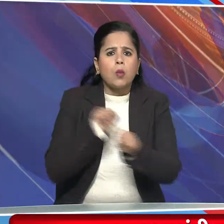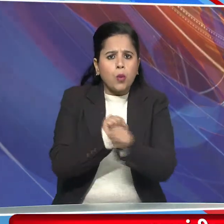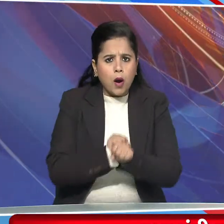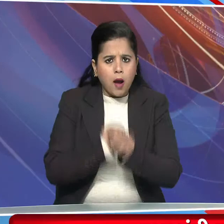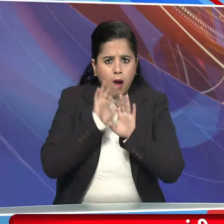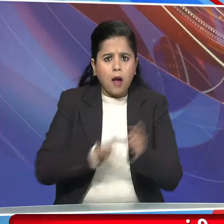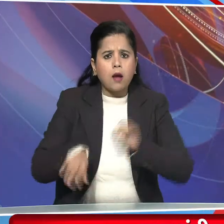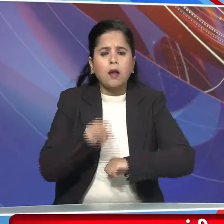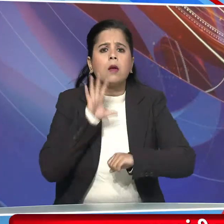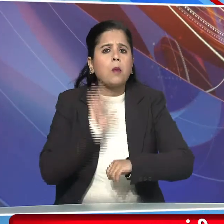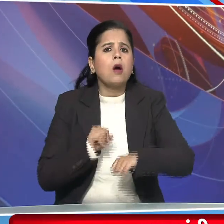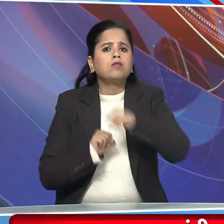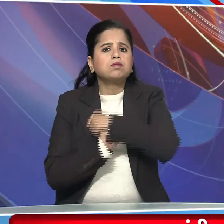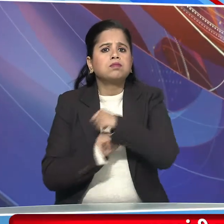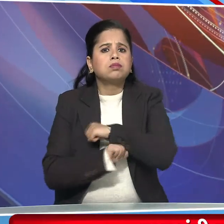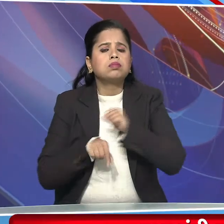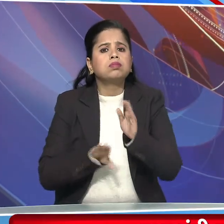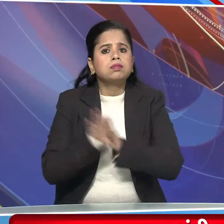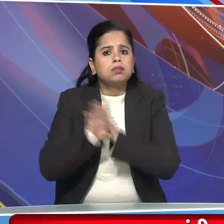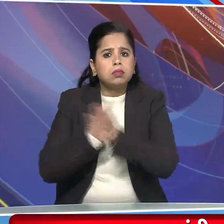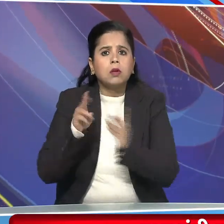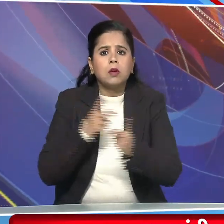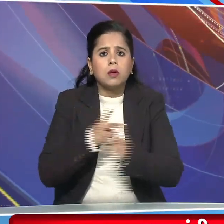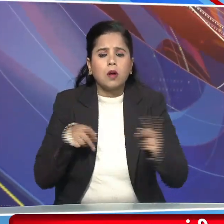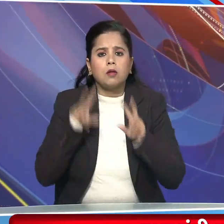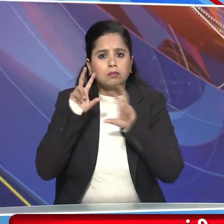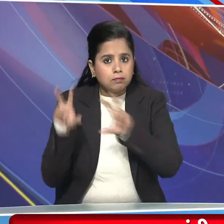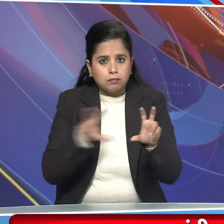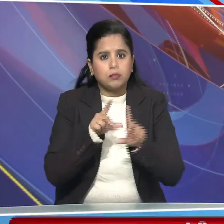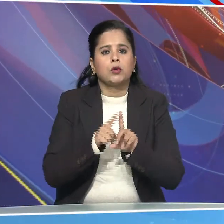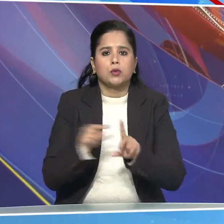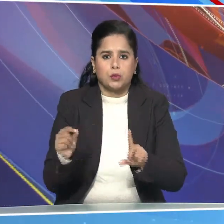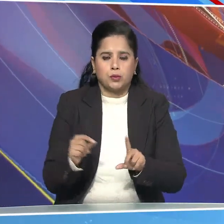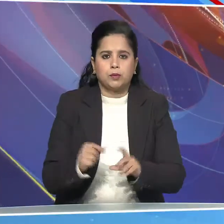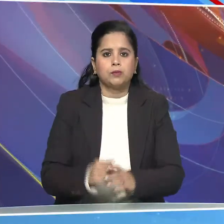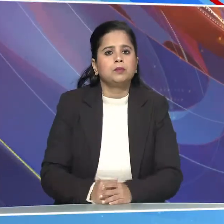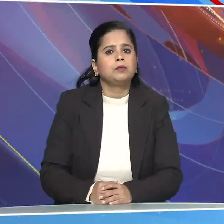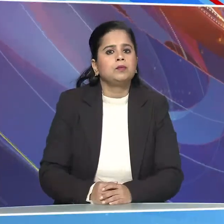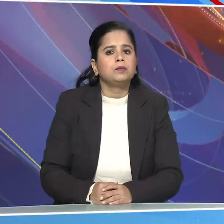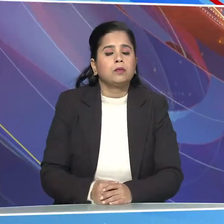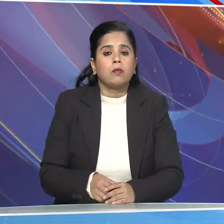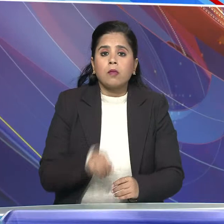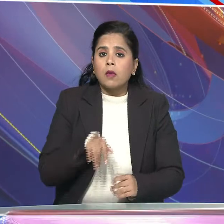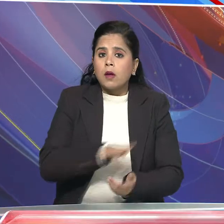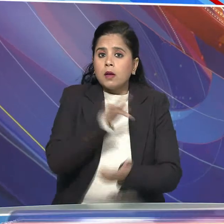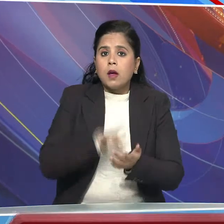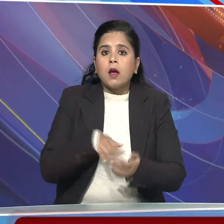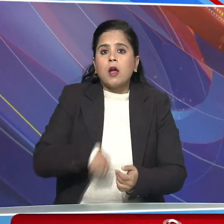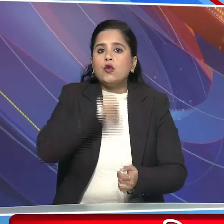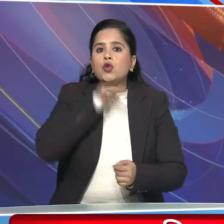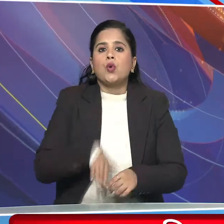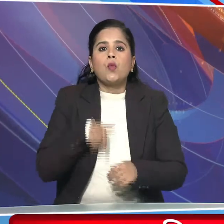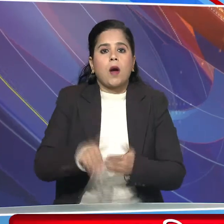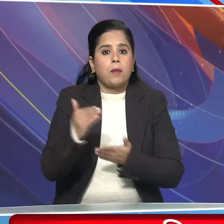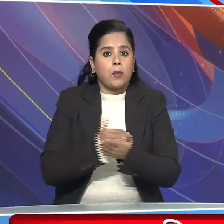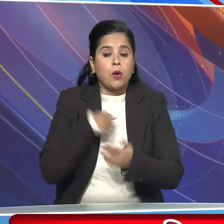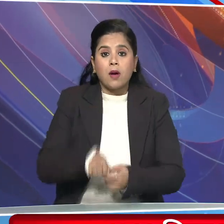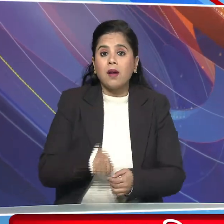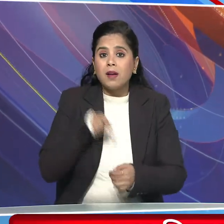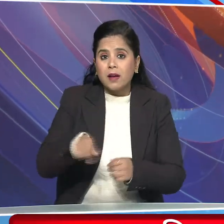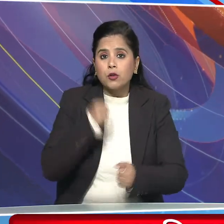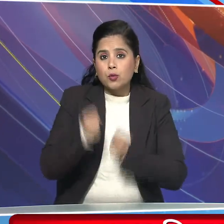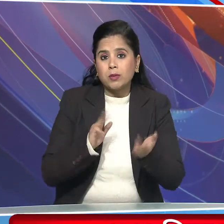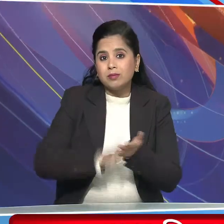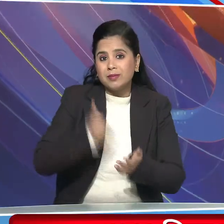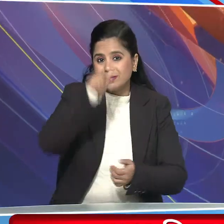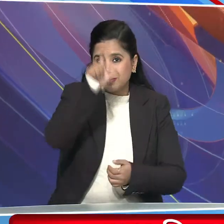बुनियादी ढांचे के विकास का भी लेंगे जा केंद्रीय युवा कार्यक्रम और खेल मंत्री अनुराग